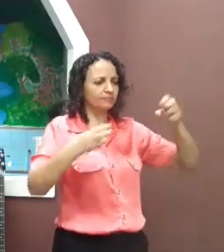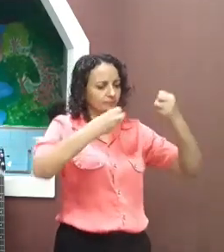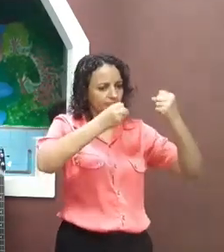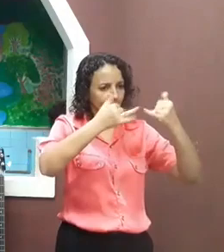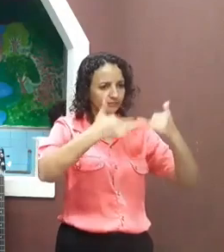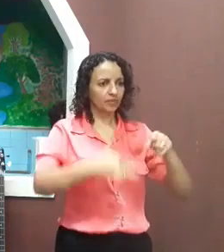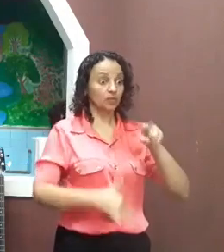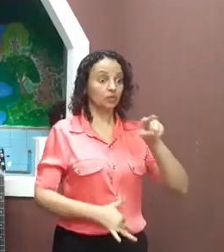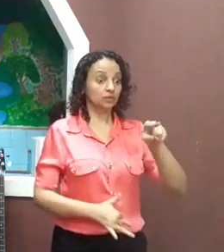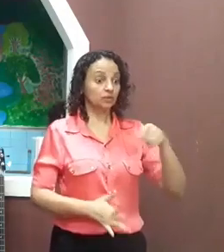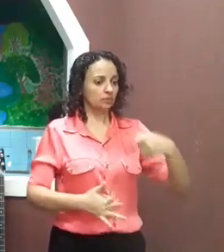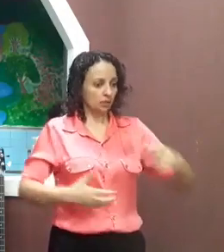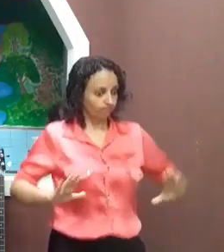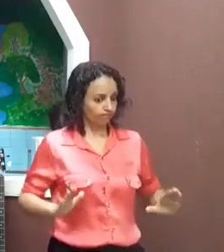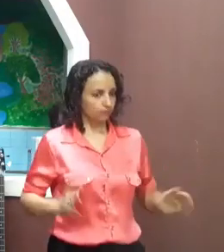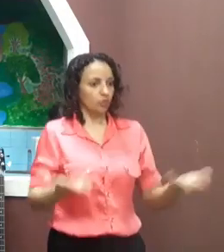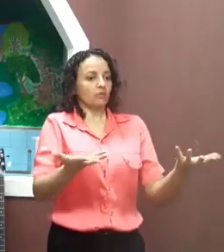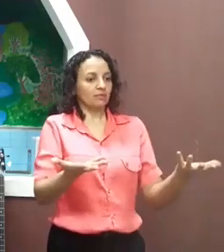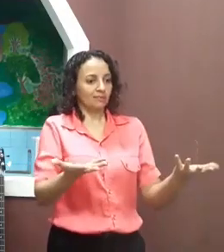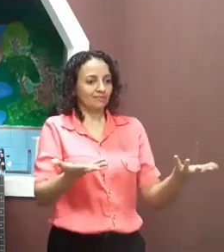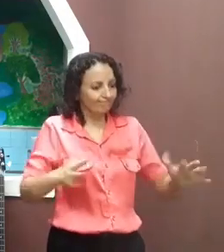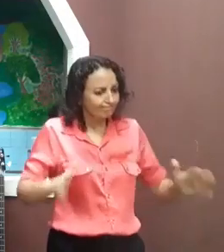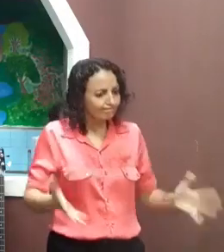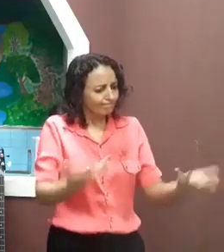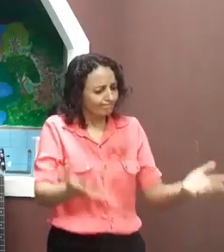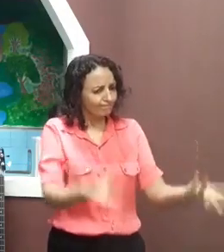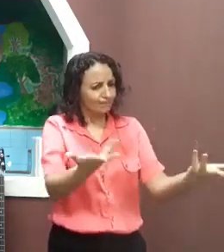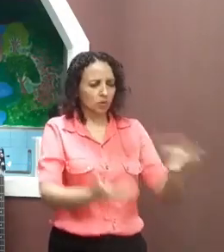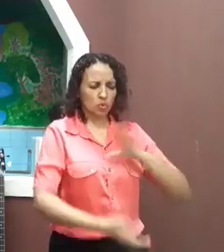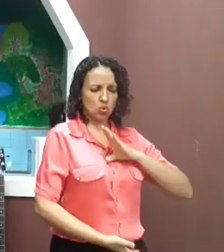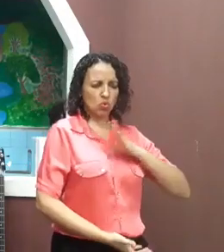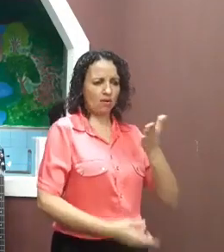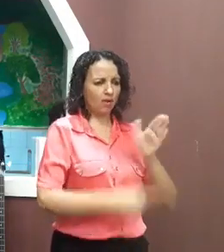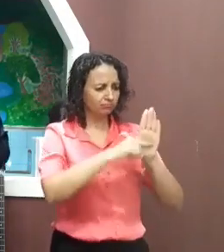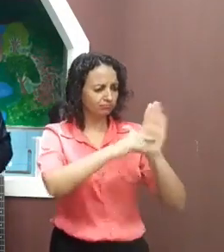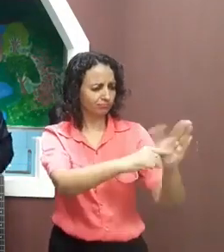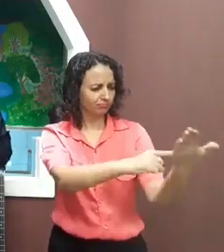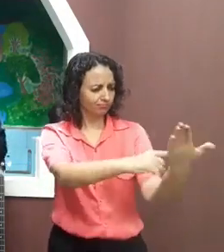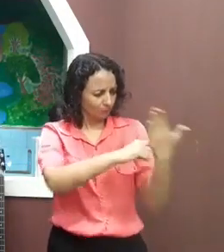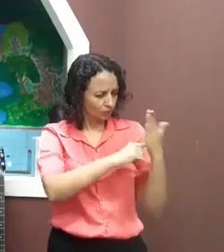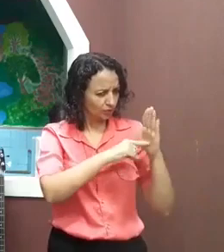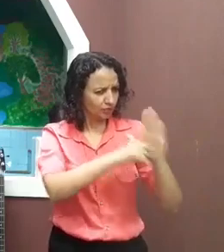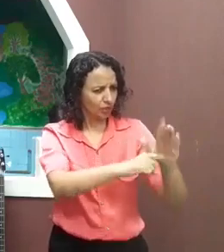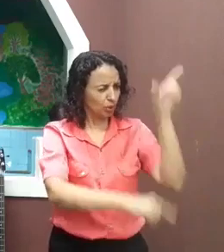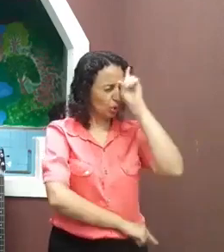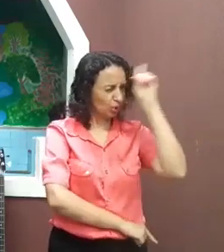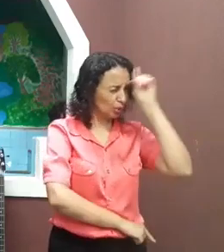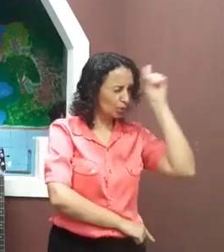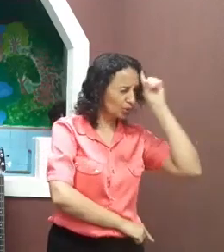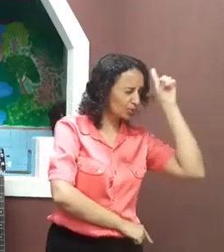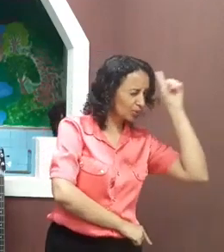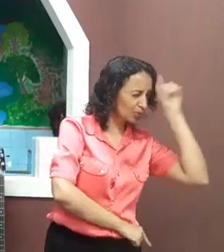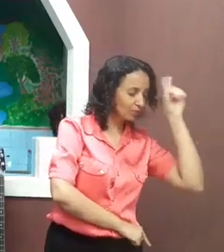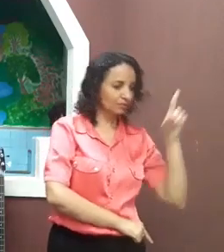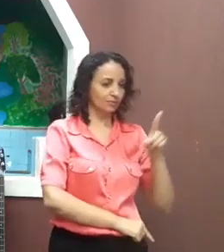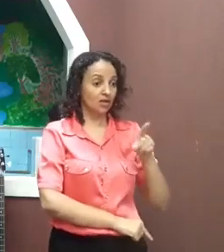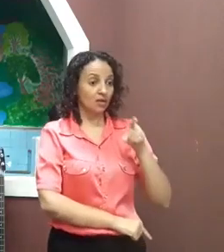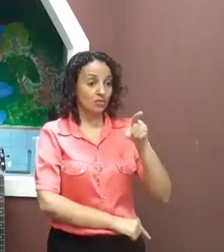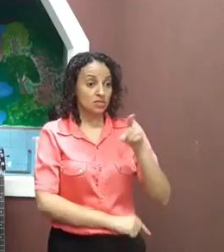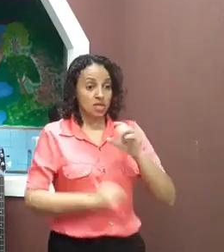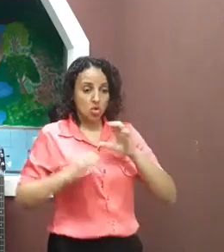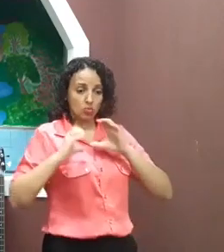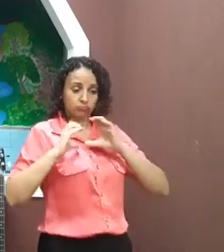Encorajem-se uns aos outros todos os dias, e de modo nenhum vocês sejam endurecidos